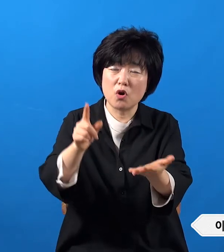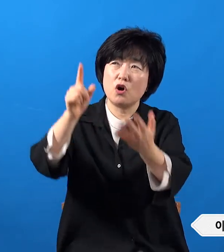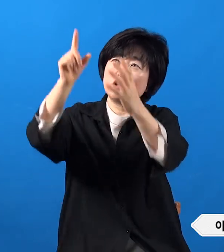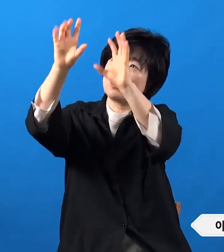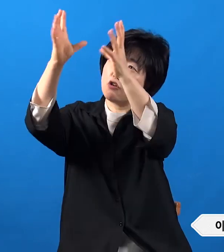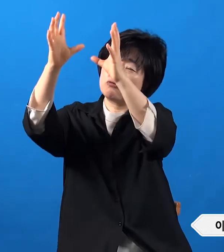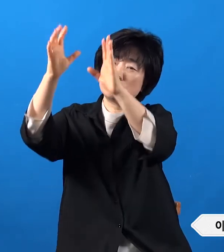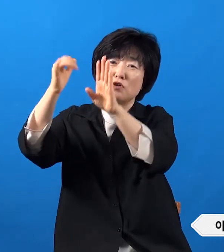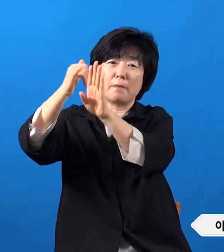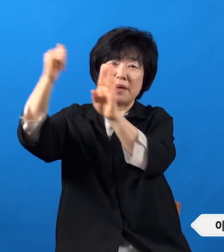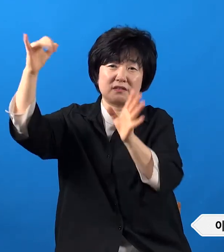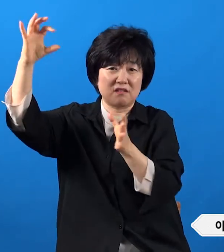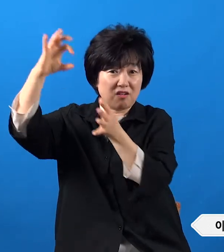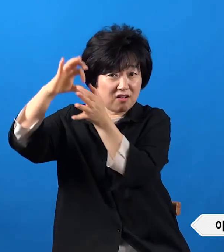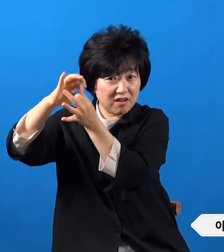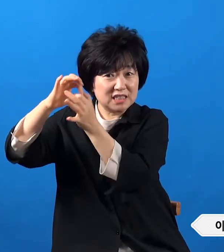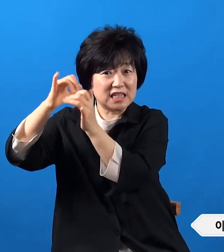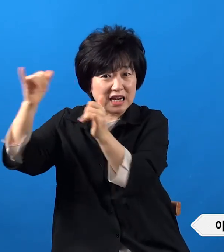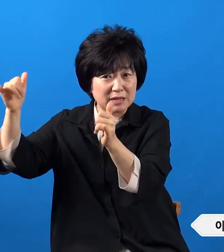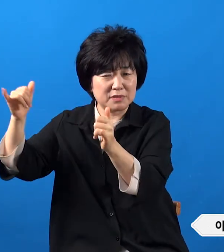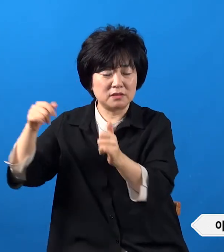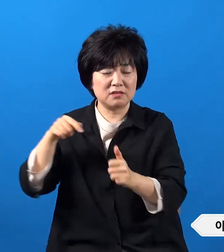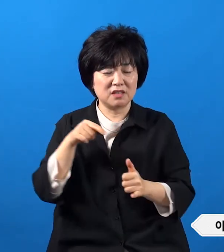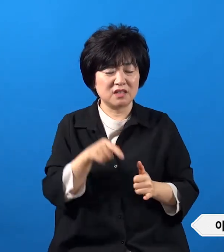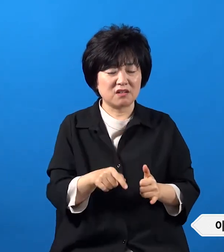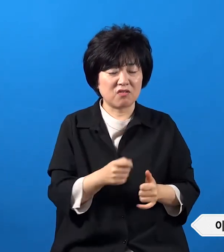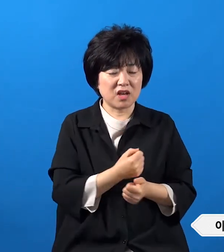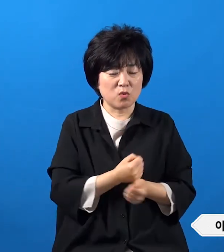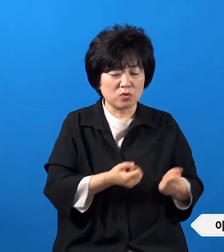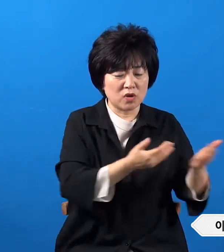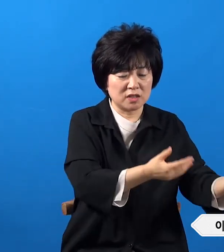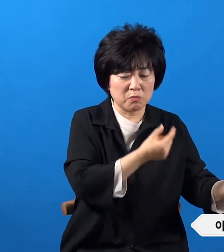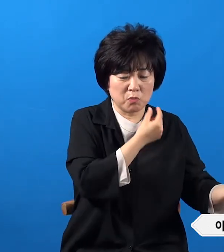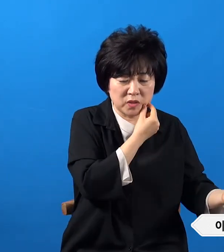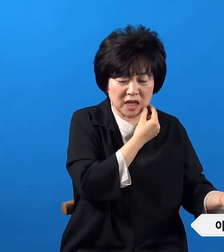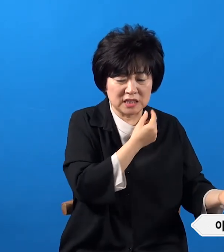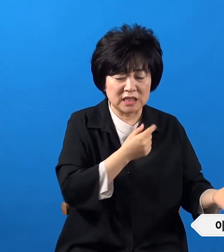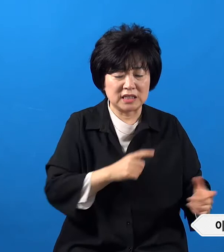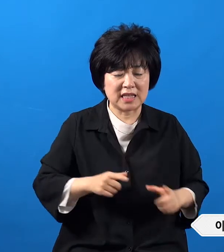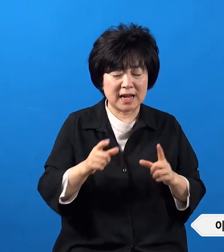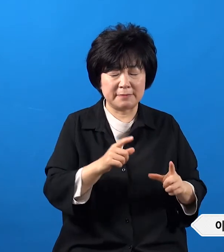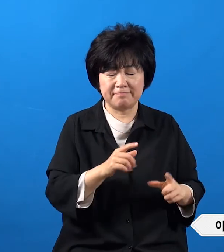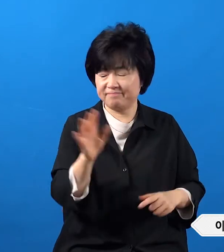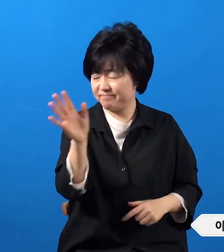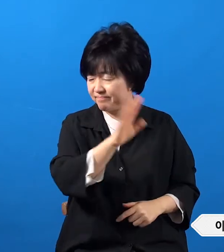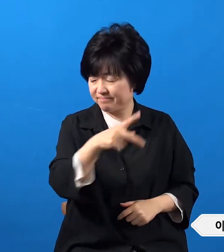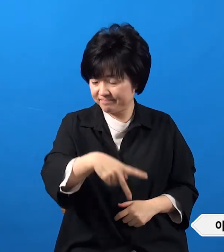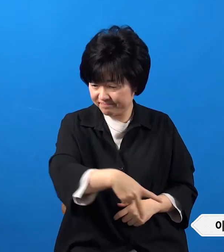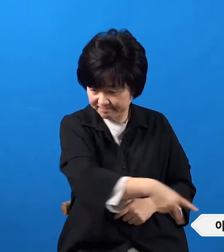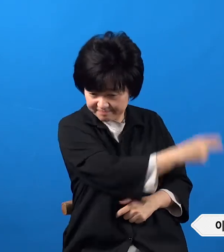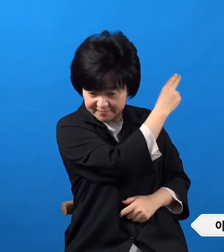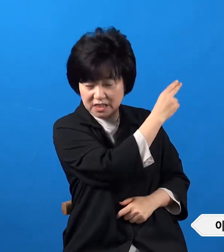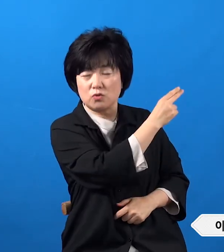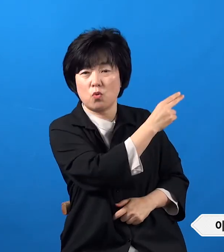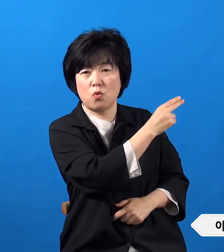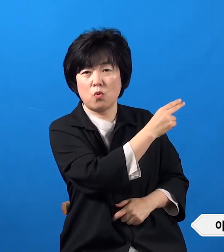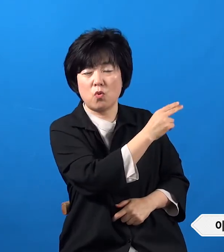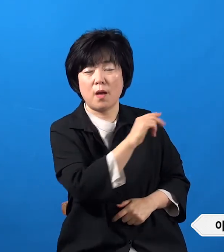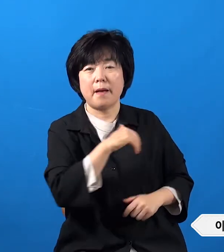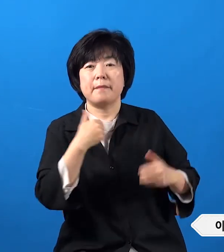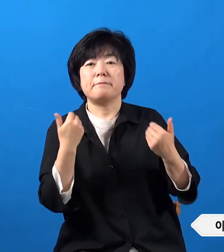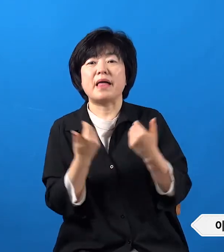백성의 비유는 우리가 이러한 삶을 거부하고 정죄의 영에 사로잡히지 말고 그 반대의